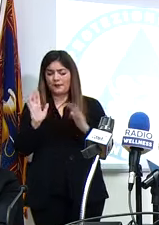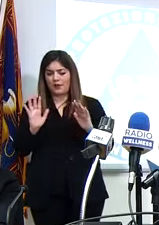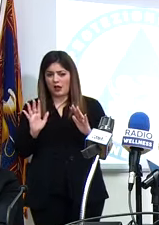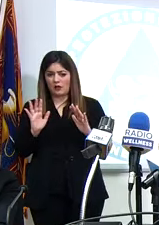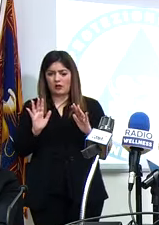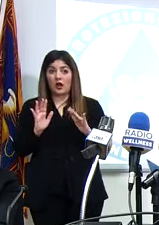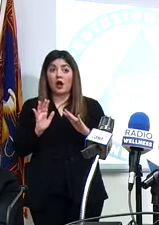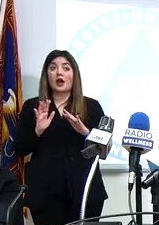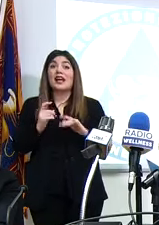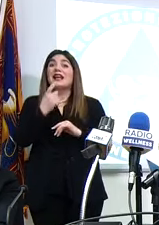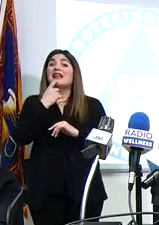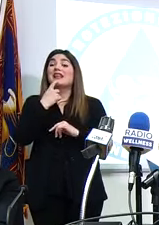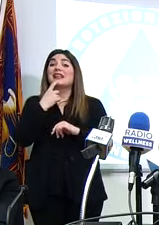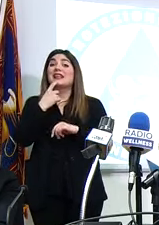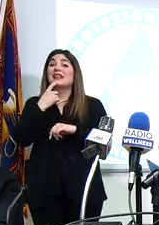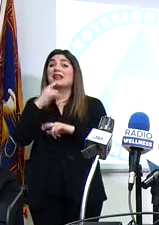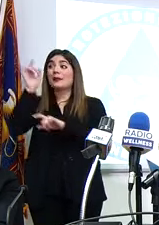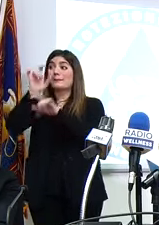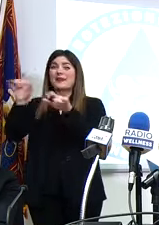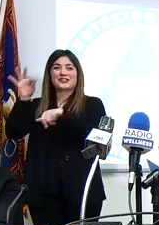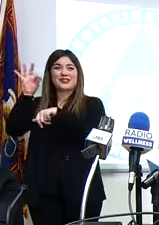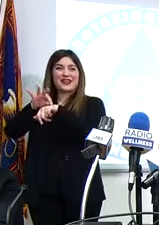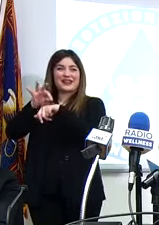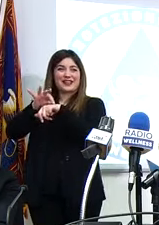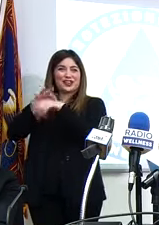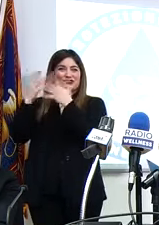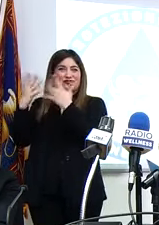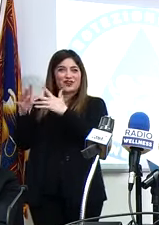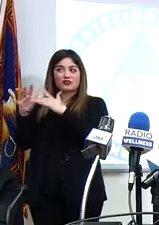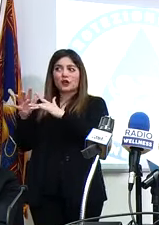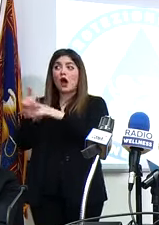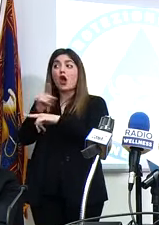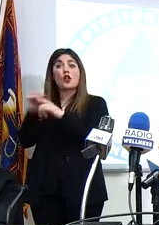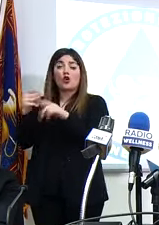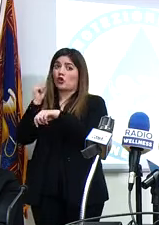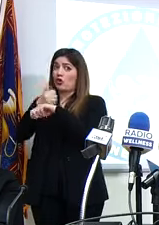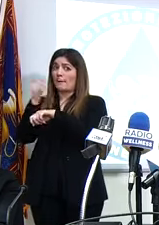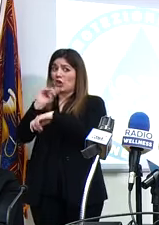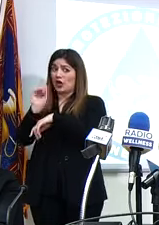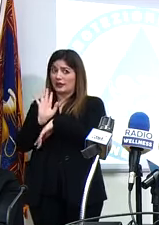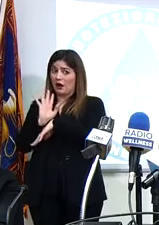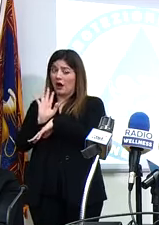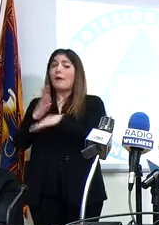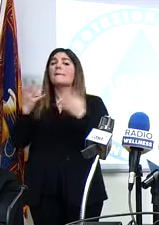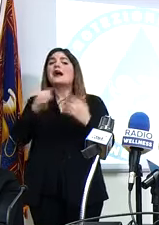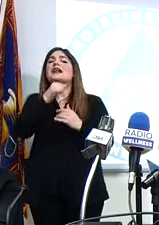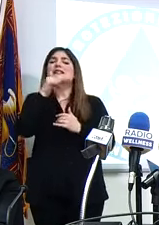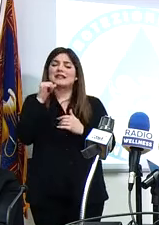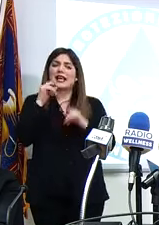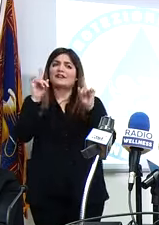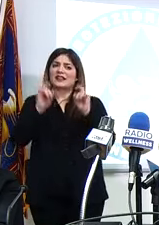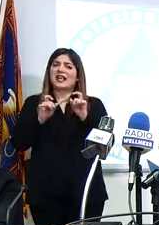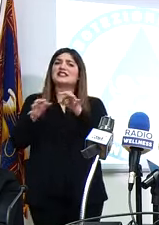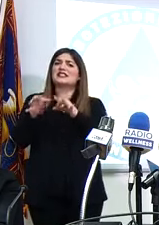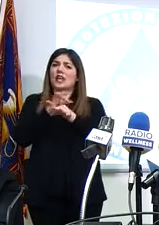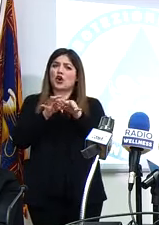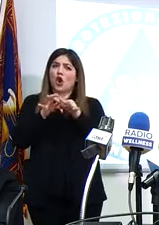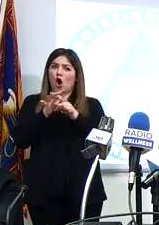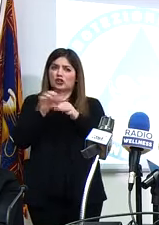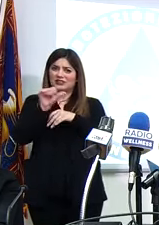priorità, però bisognerebbe che ci fosse un test serologico che accerta, ed oggi abbiamo la possibilità di